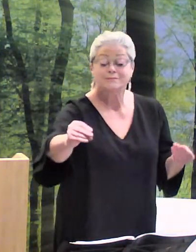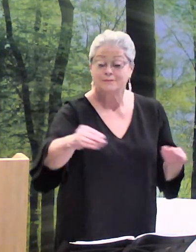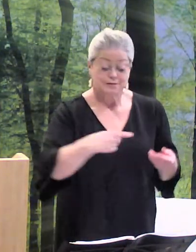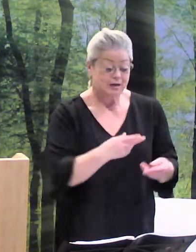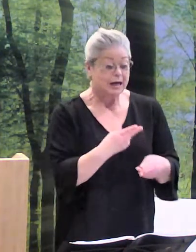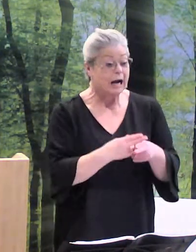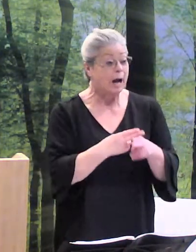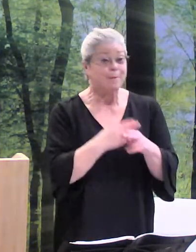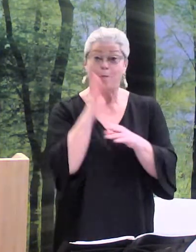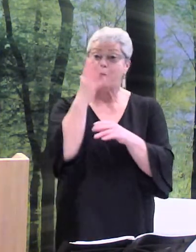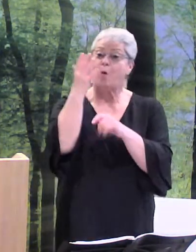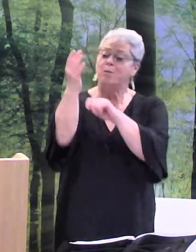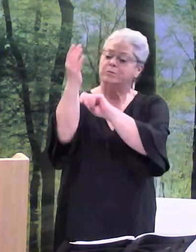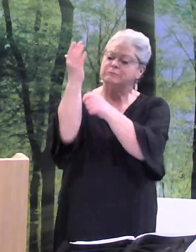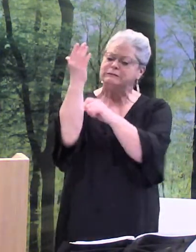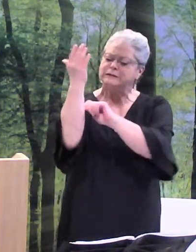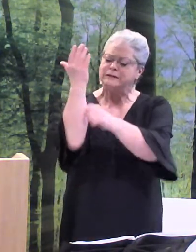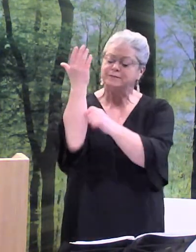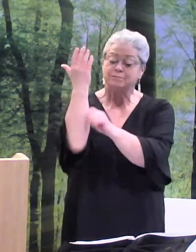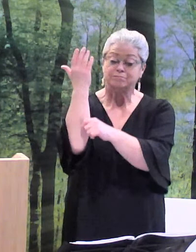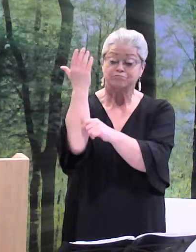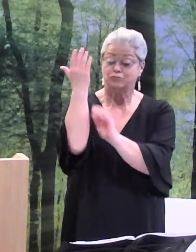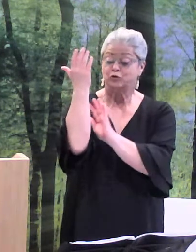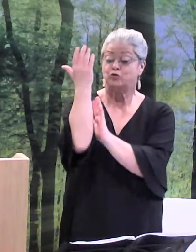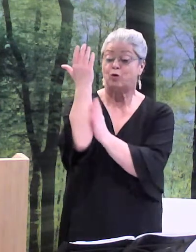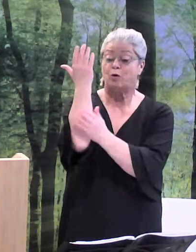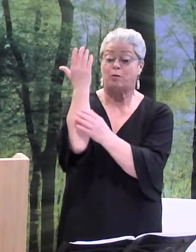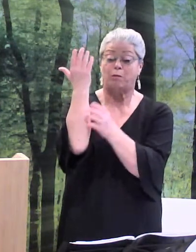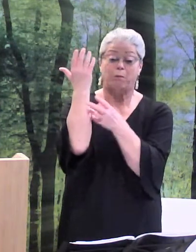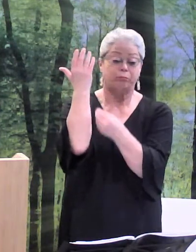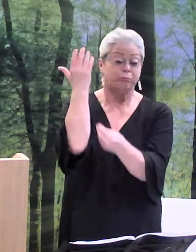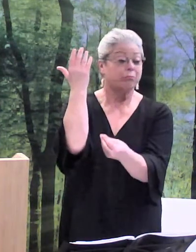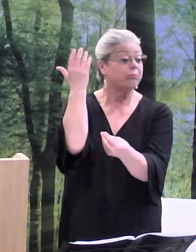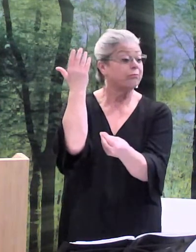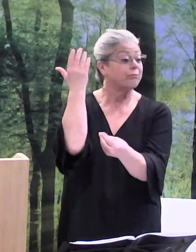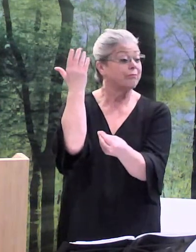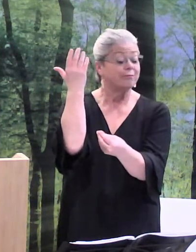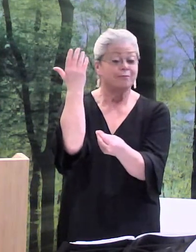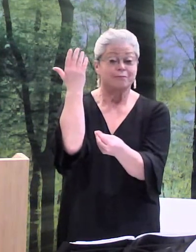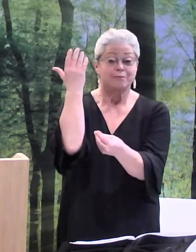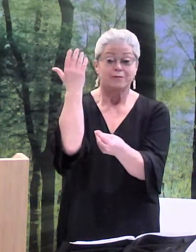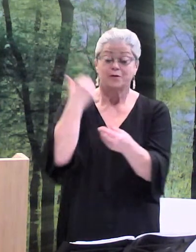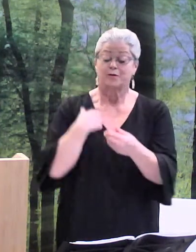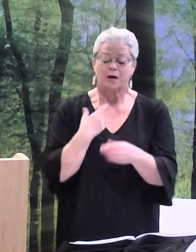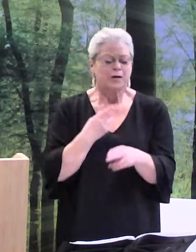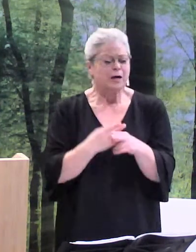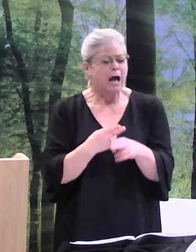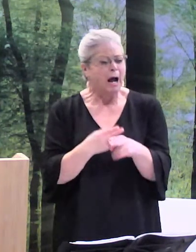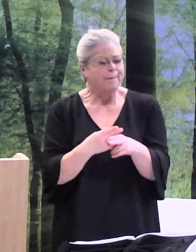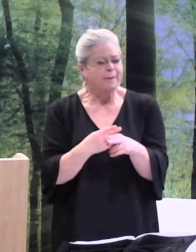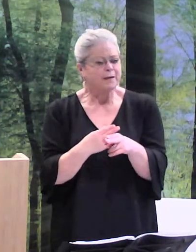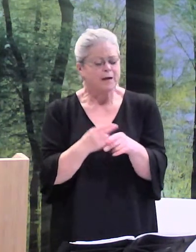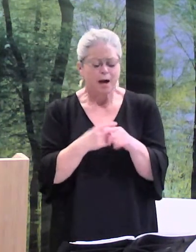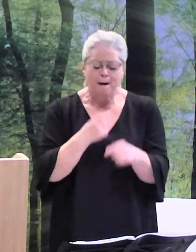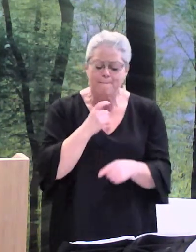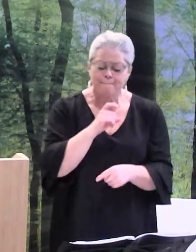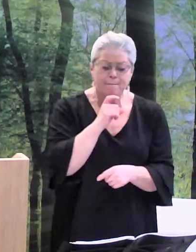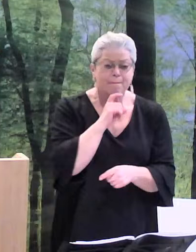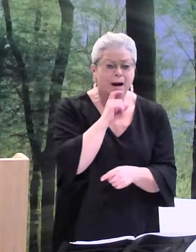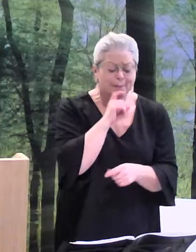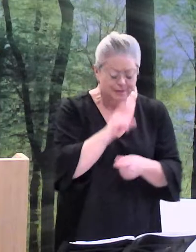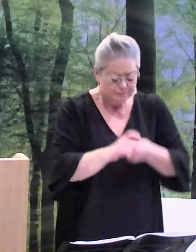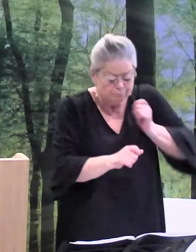naam in een boom had gegrift, was de schors met de tijd vergaan. Als ik je naam in marmer had